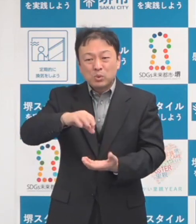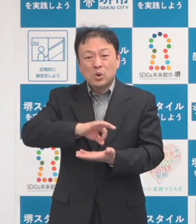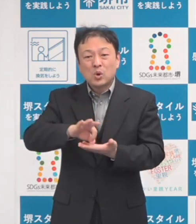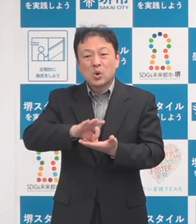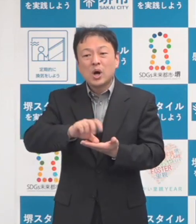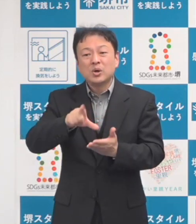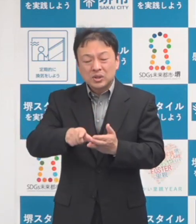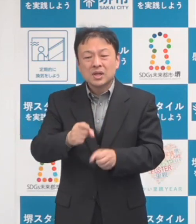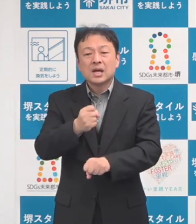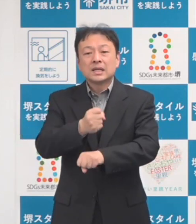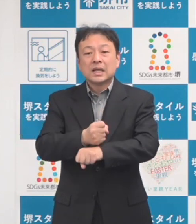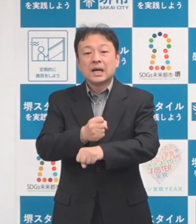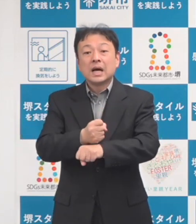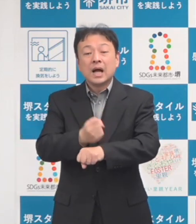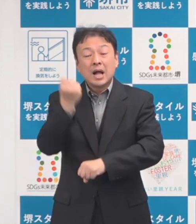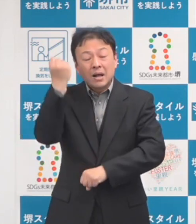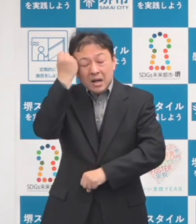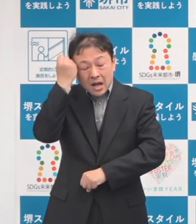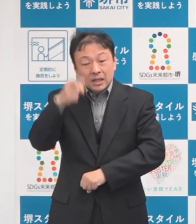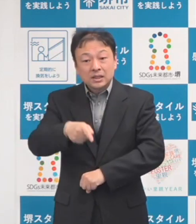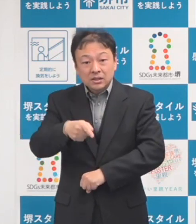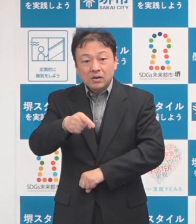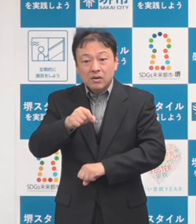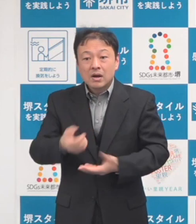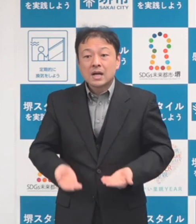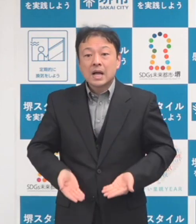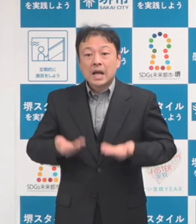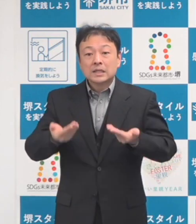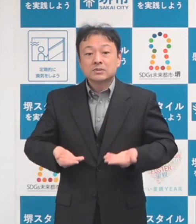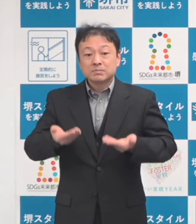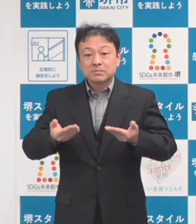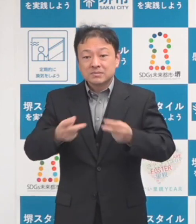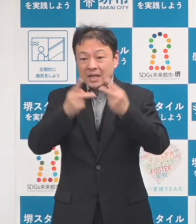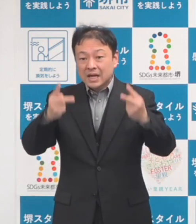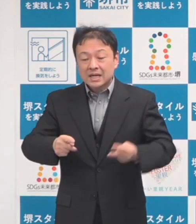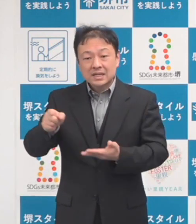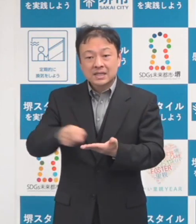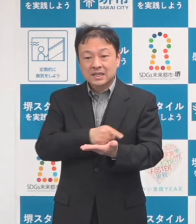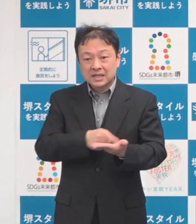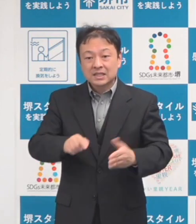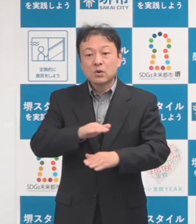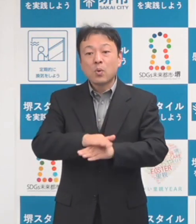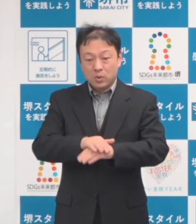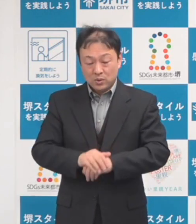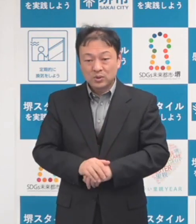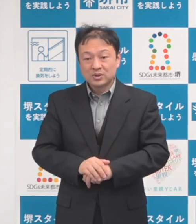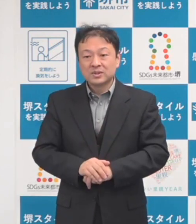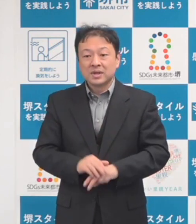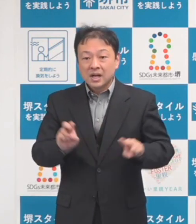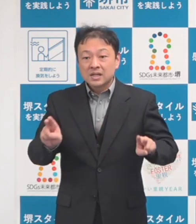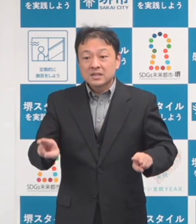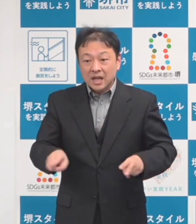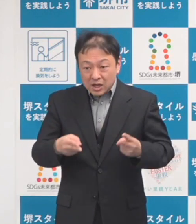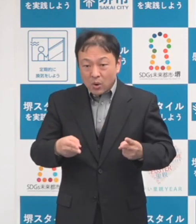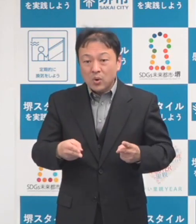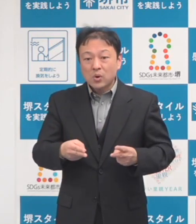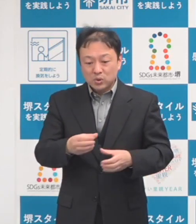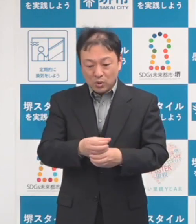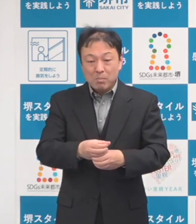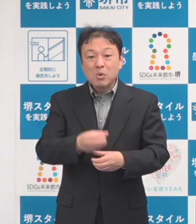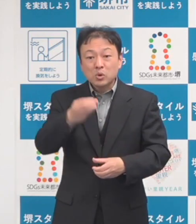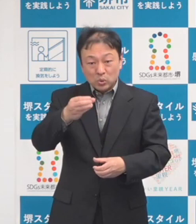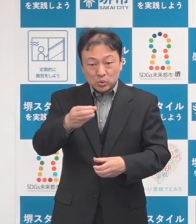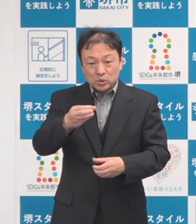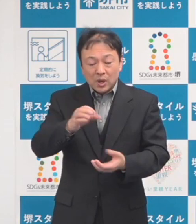負担に感じることを軽減するような課題解決を図りたいと思っています。専用の象印ステンレスボ